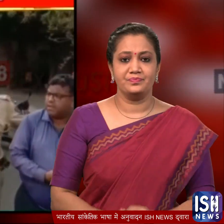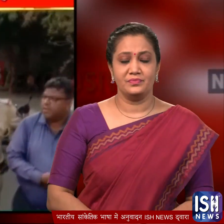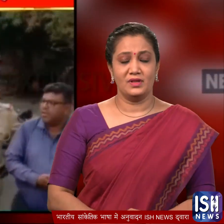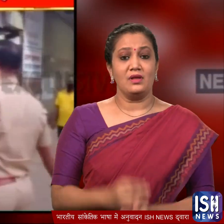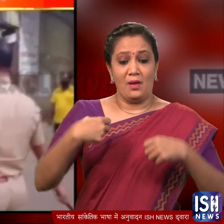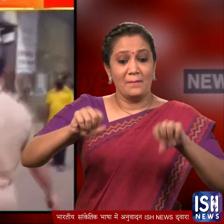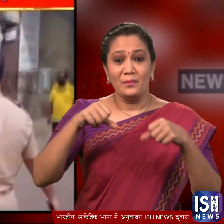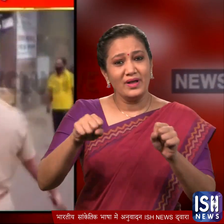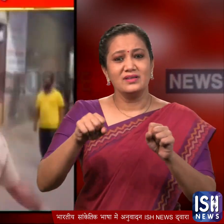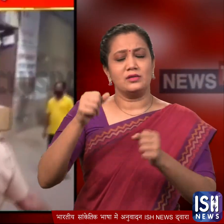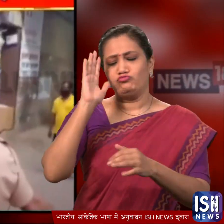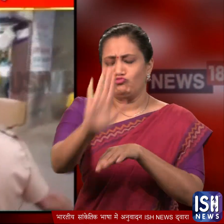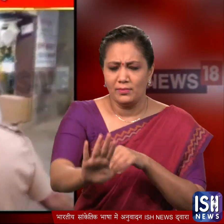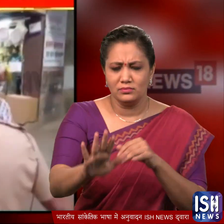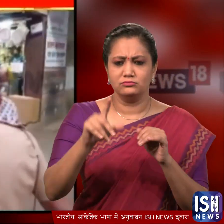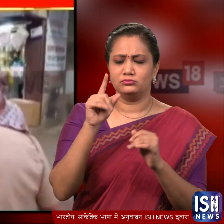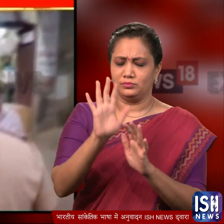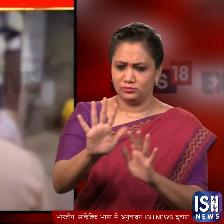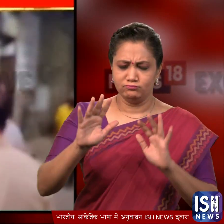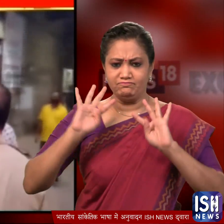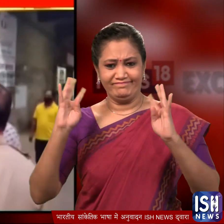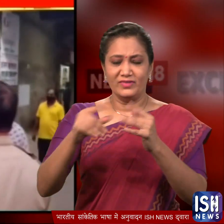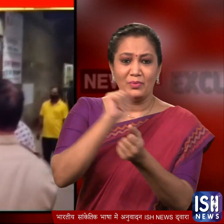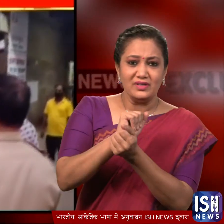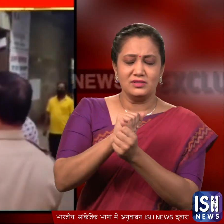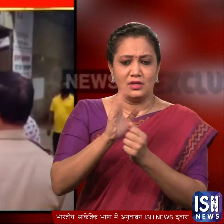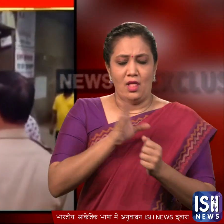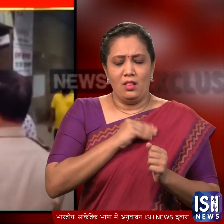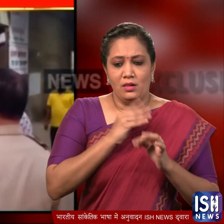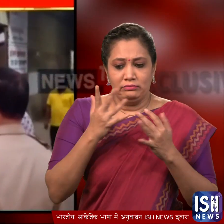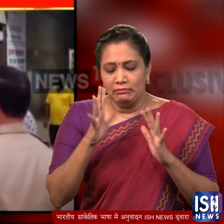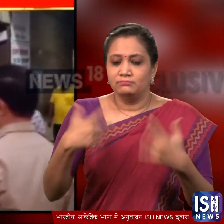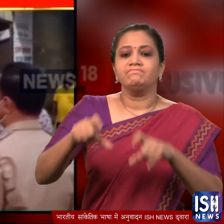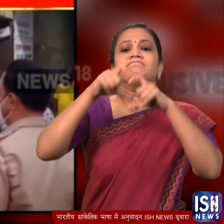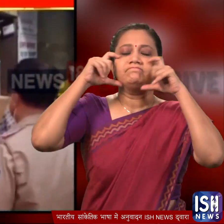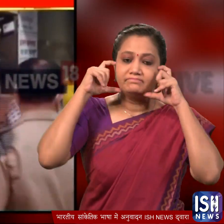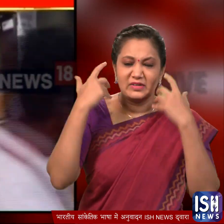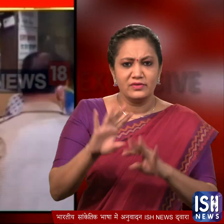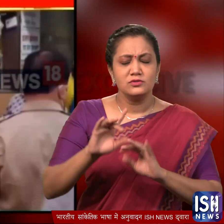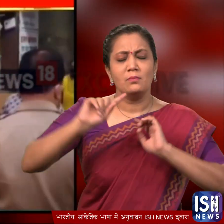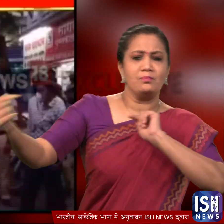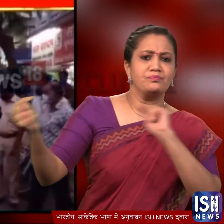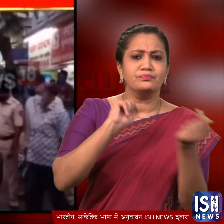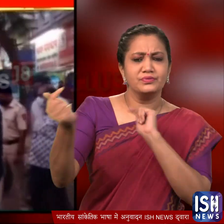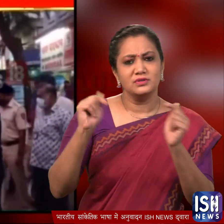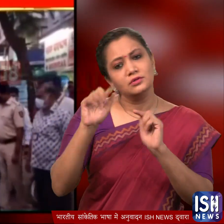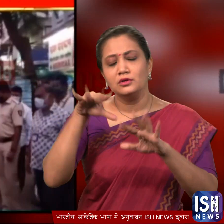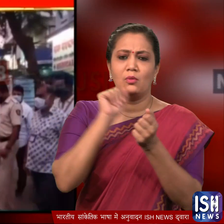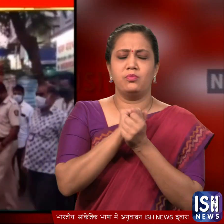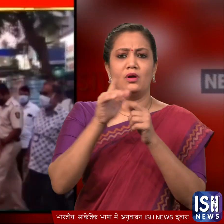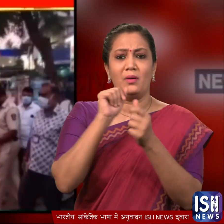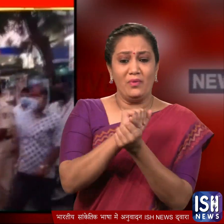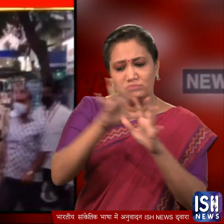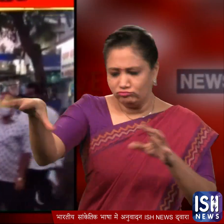एक मोटरसाइकिल सवार को तो पुलिस वालों ने बीच सड़क पर ही घेर लिया। बाद में उसने पुलिस के डर से मास्क तो लगा लिया, लेकिन बहस करने पर पुलिस